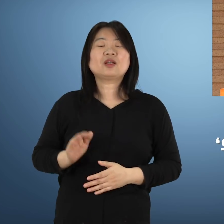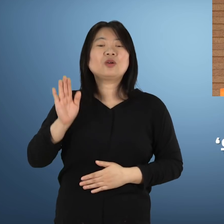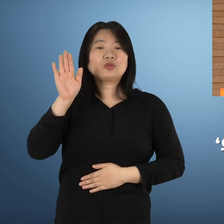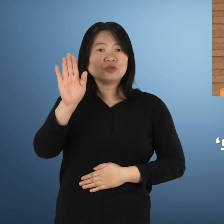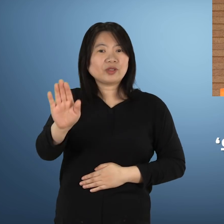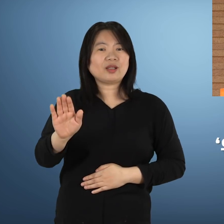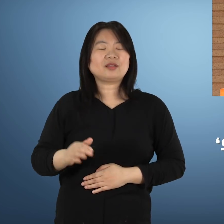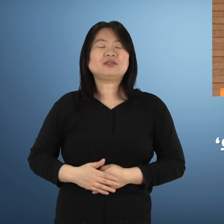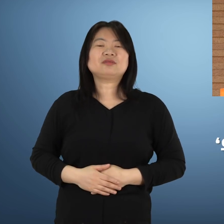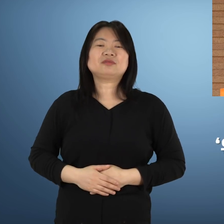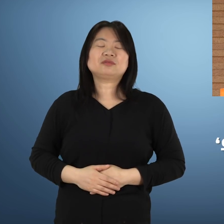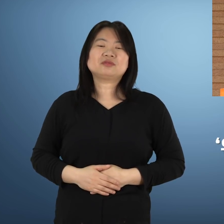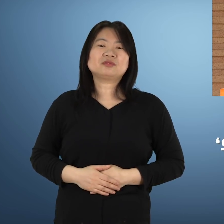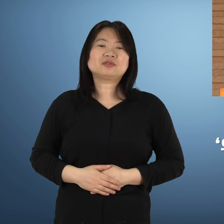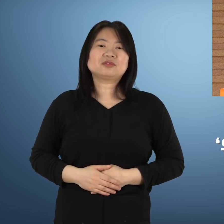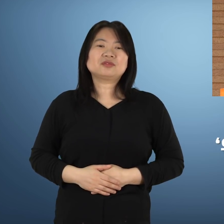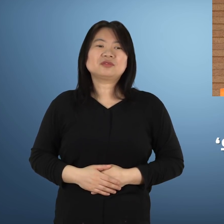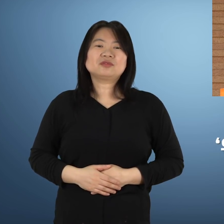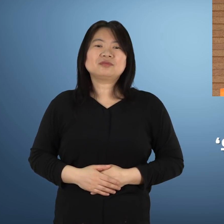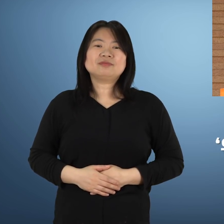그리고